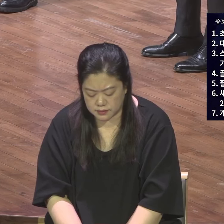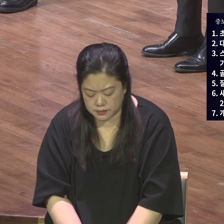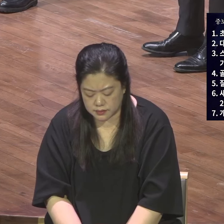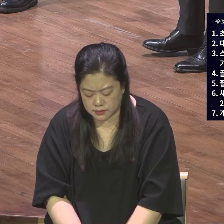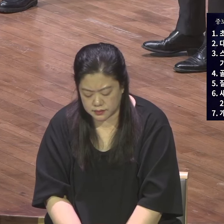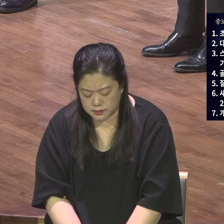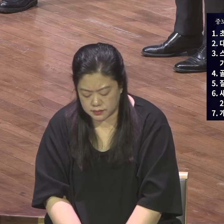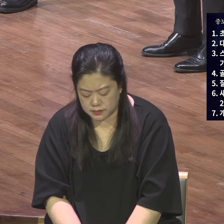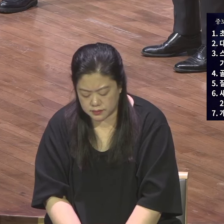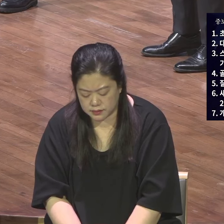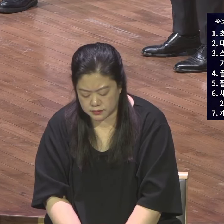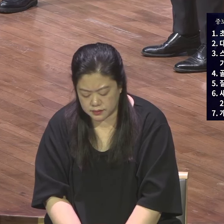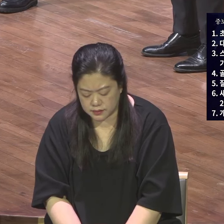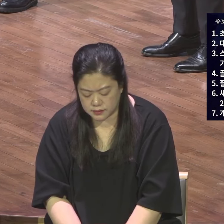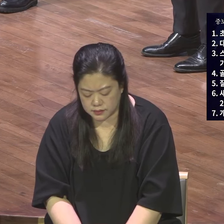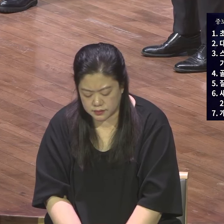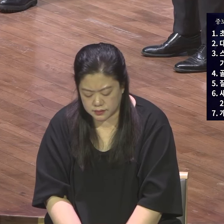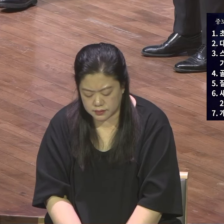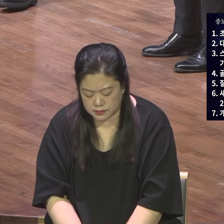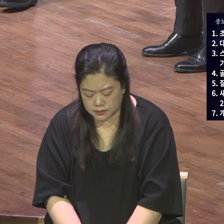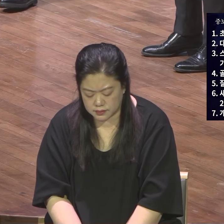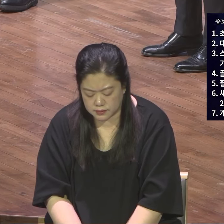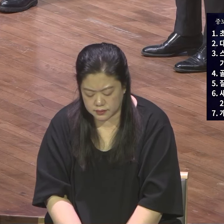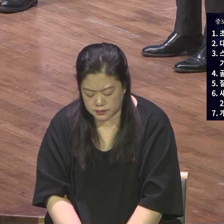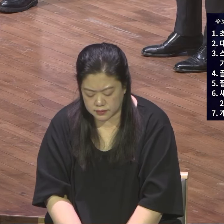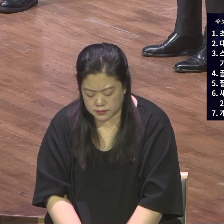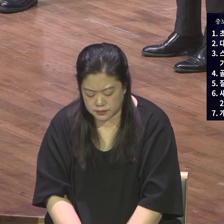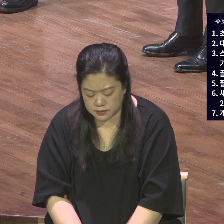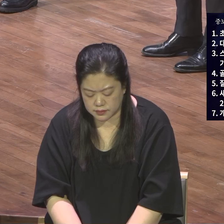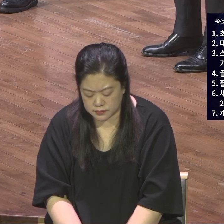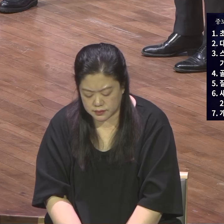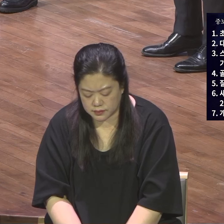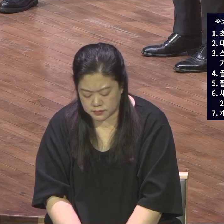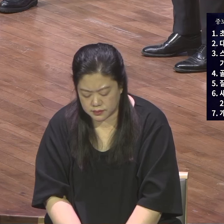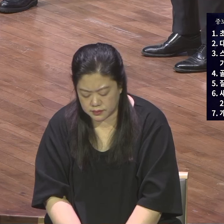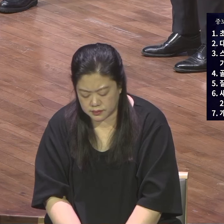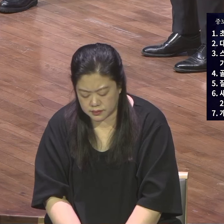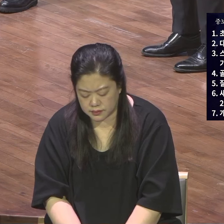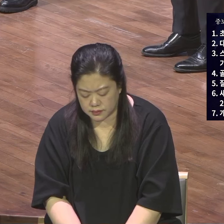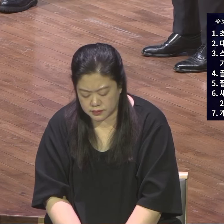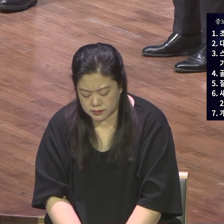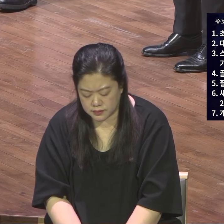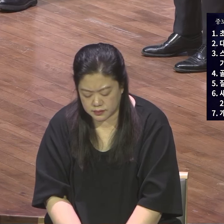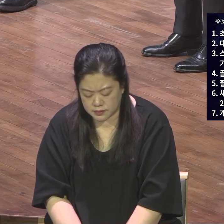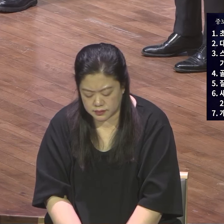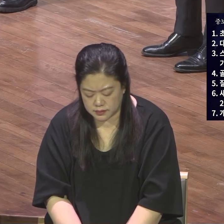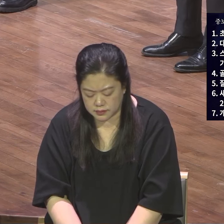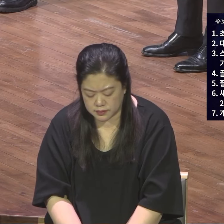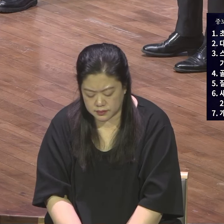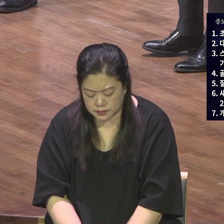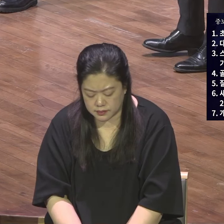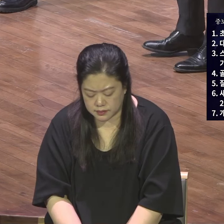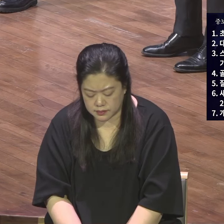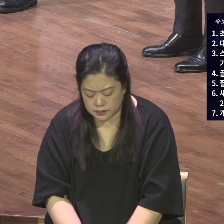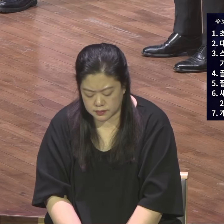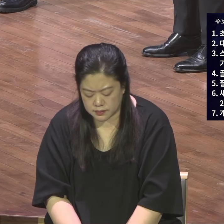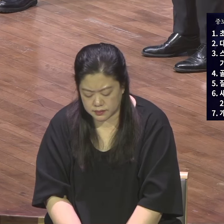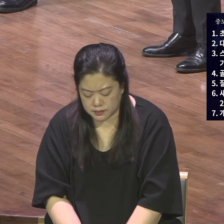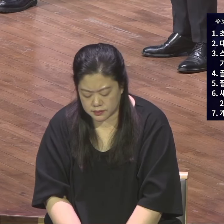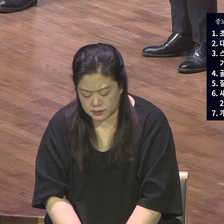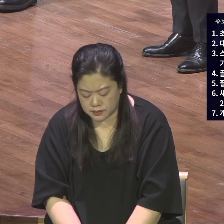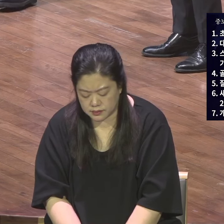다 함께 원리스에서 전도운동성에 제자운동성에 수행받으시도록 주님께서 역사하여